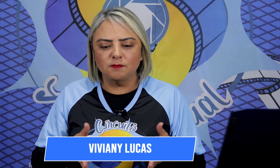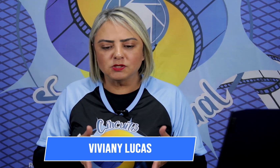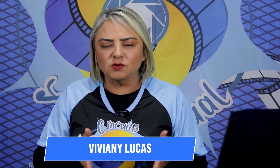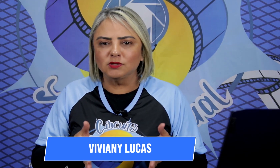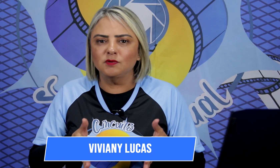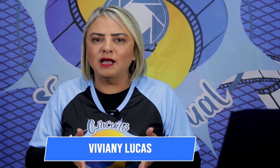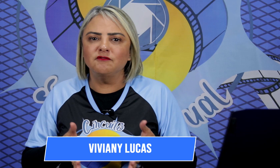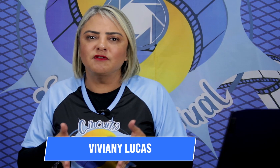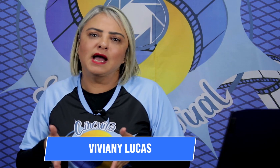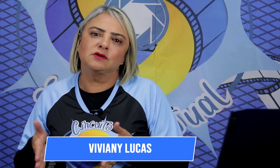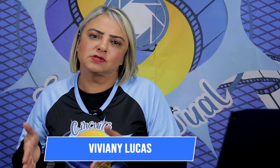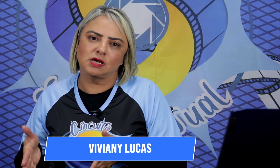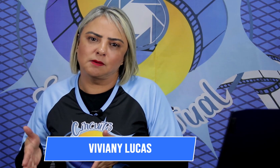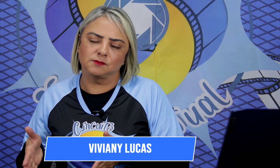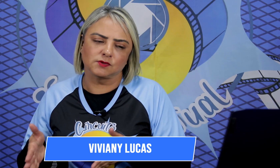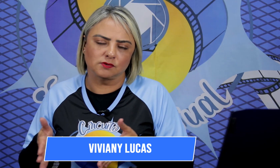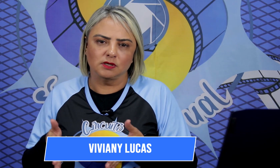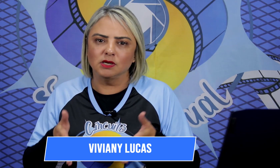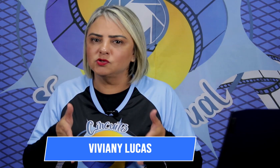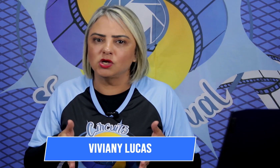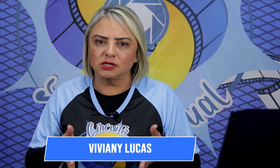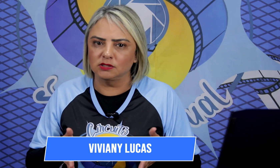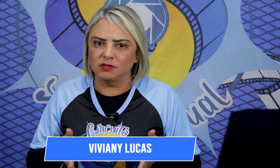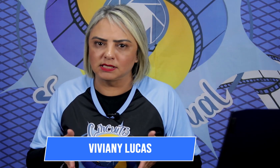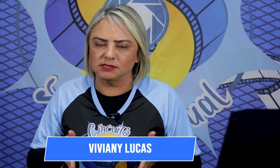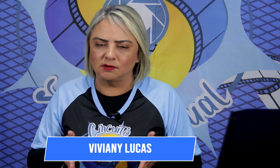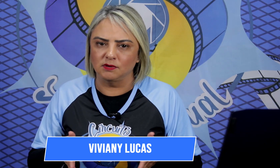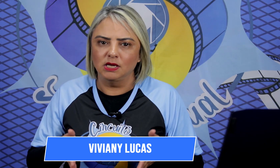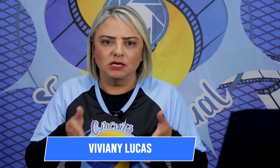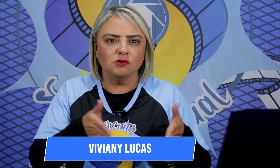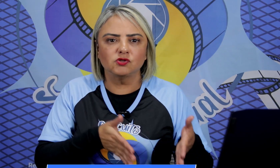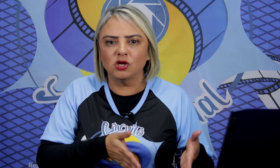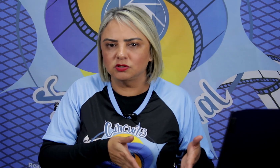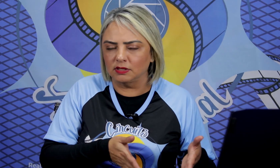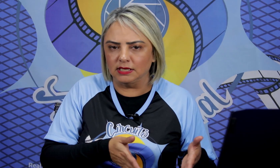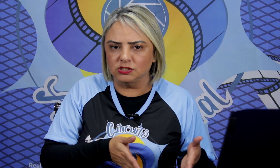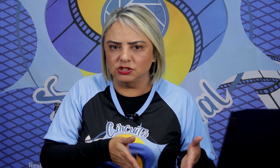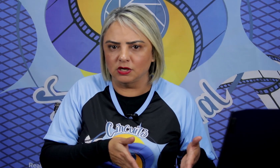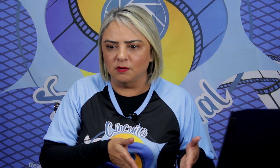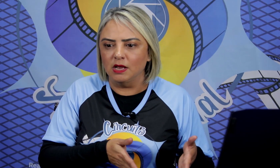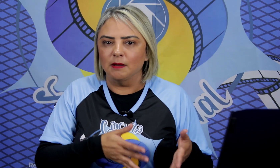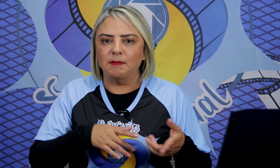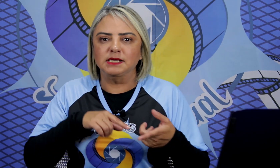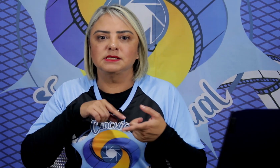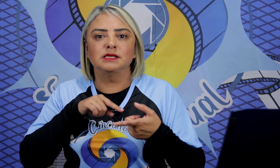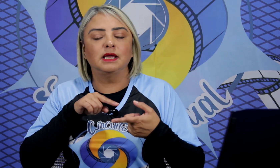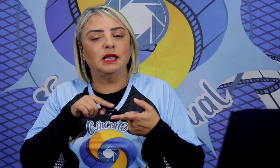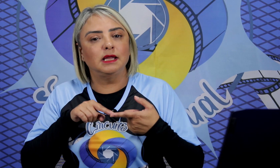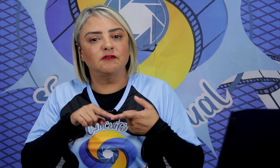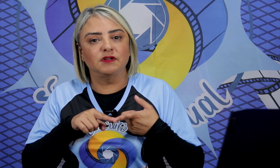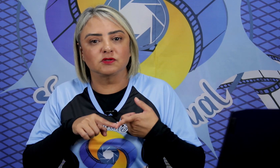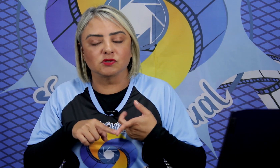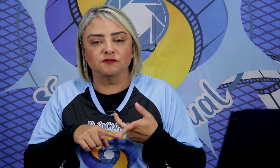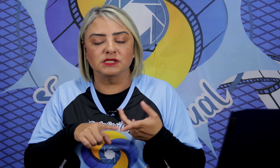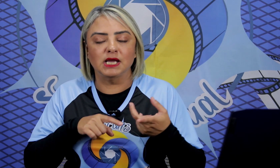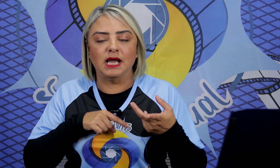começou a atuar em vários campos, não só na educação, não só na religião, mas em eventos